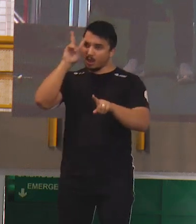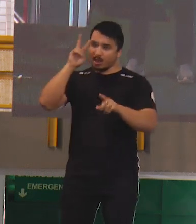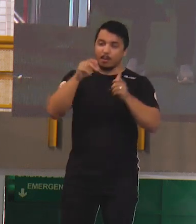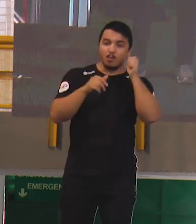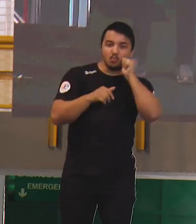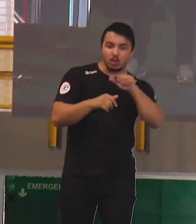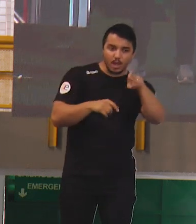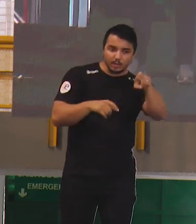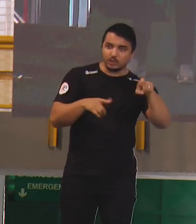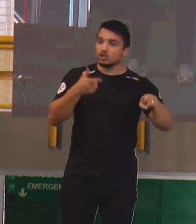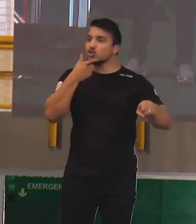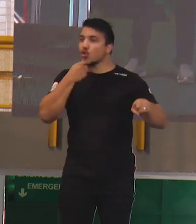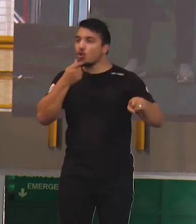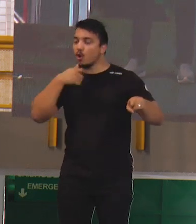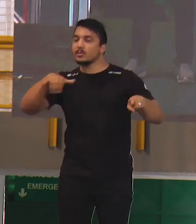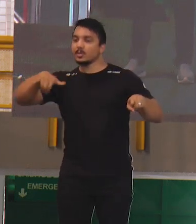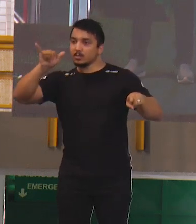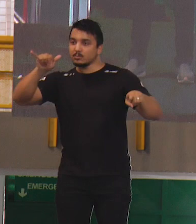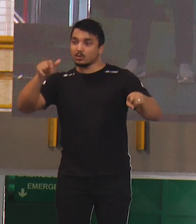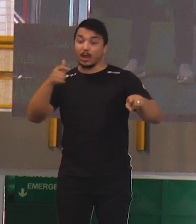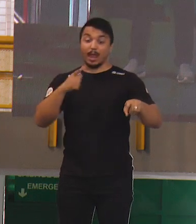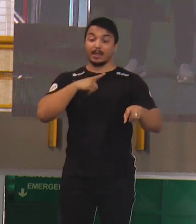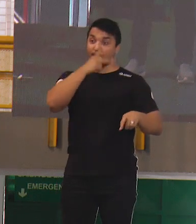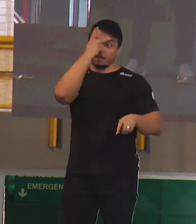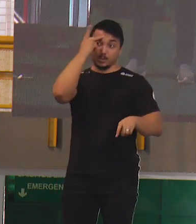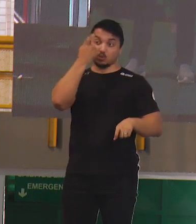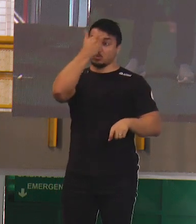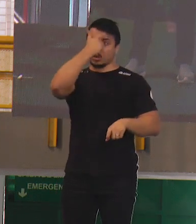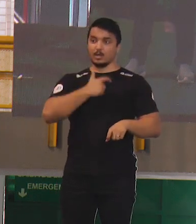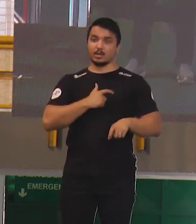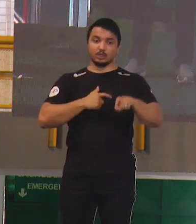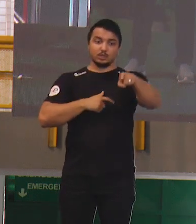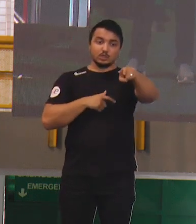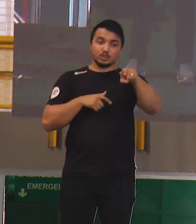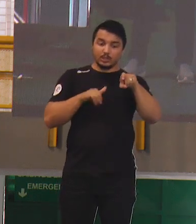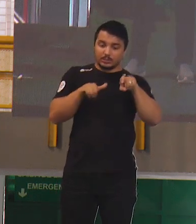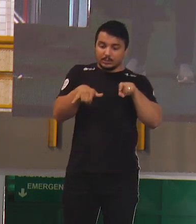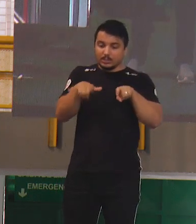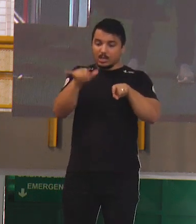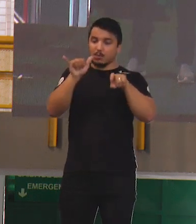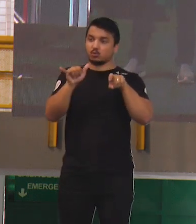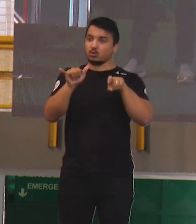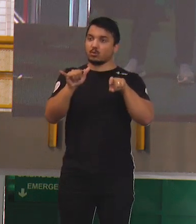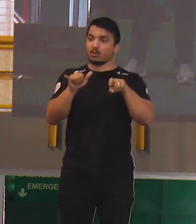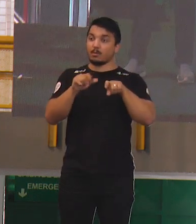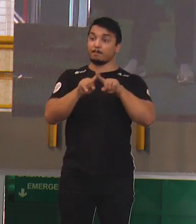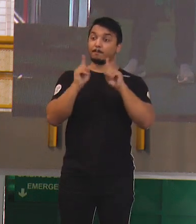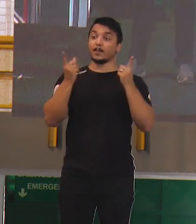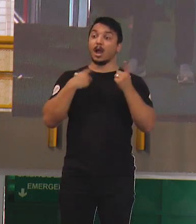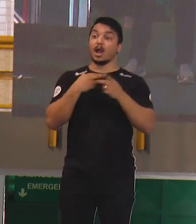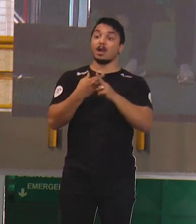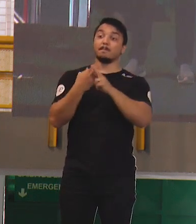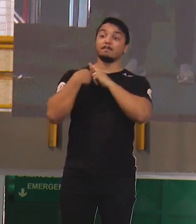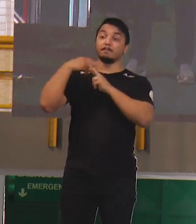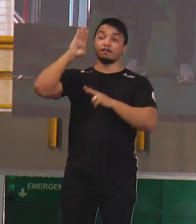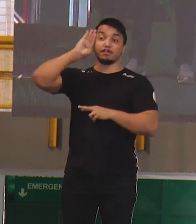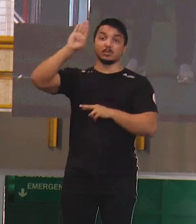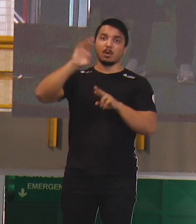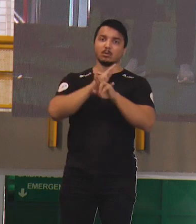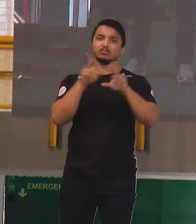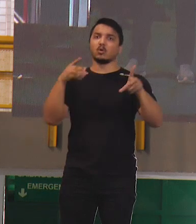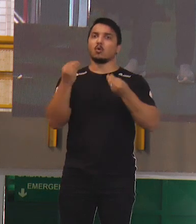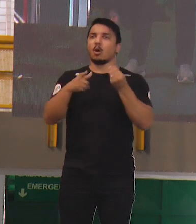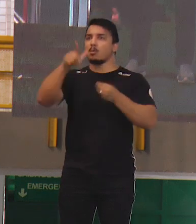loucura, ele vai ser XY, só que o gene responsável pela